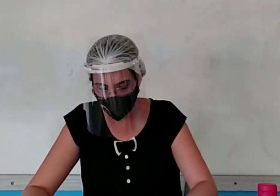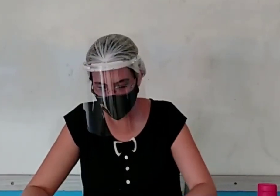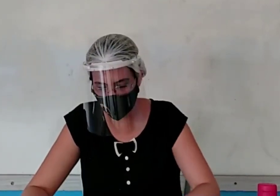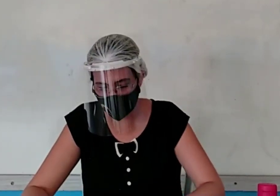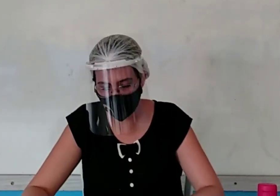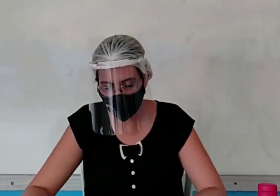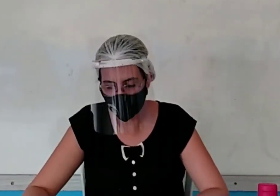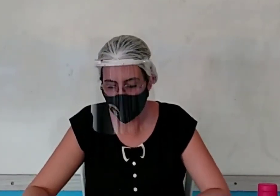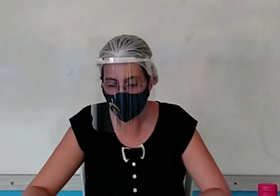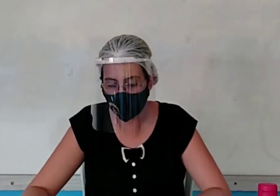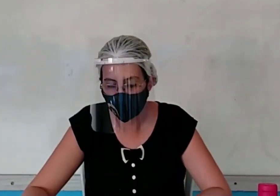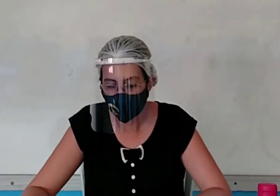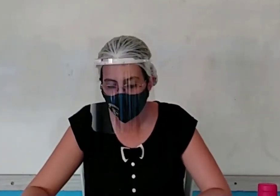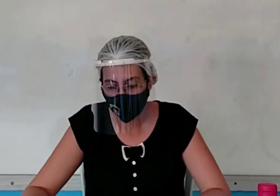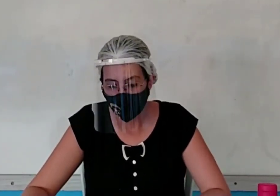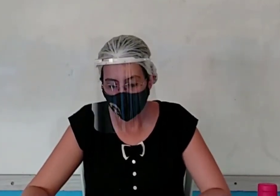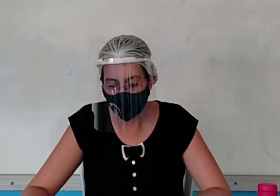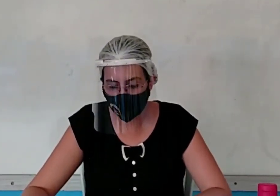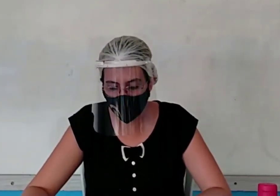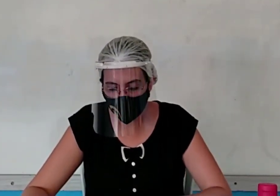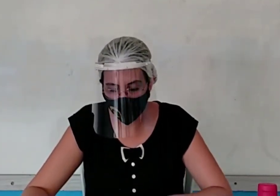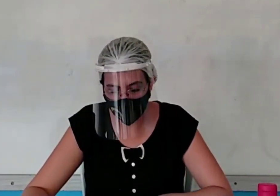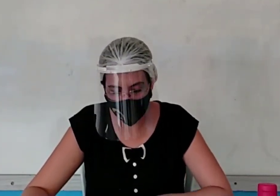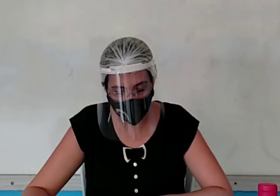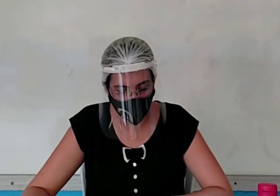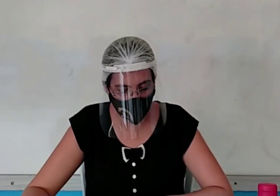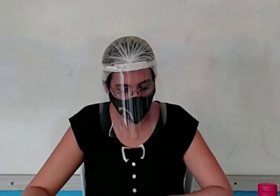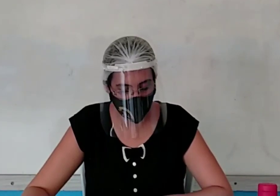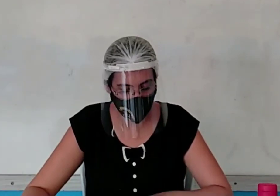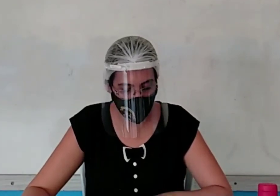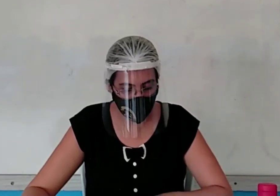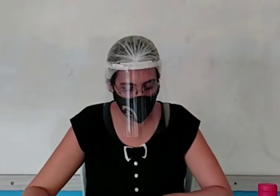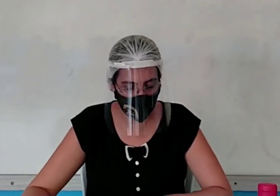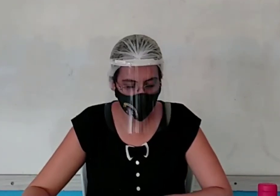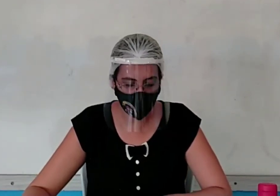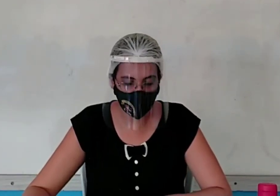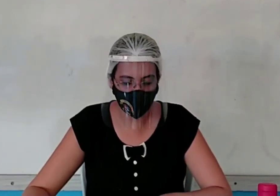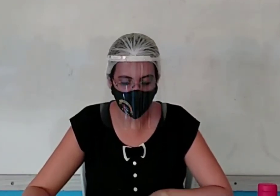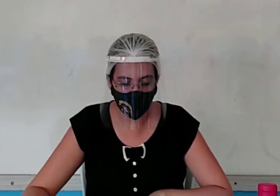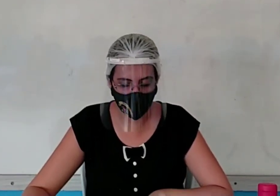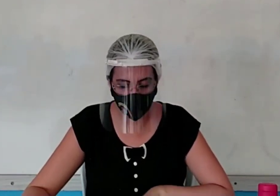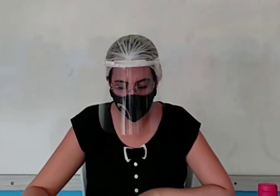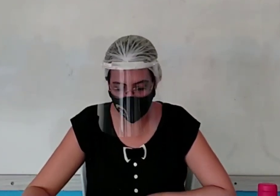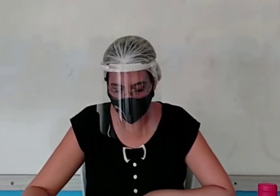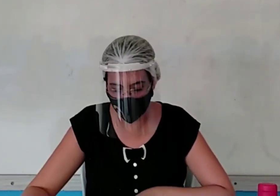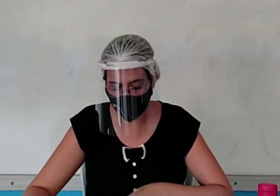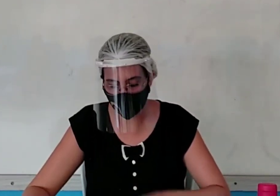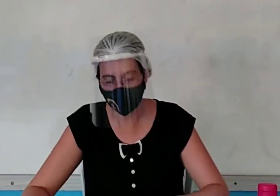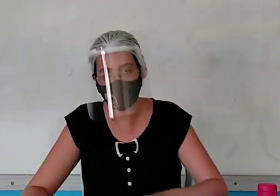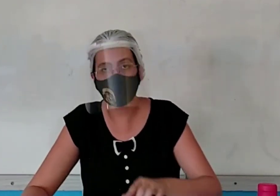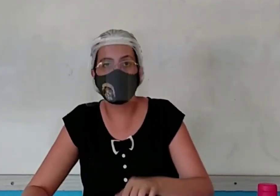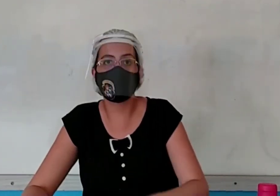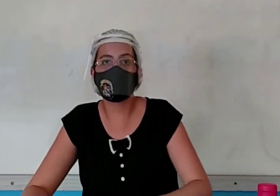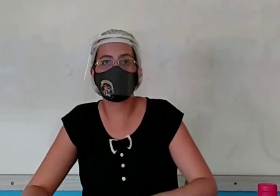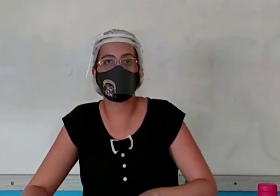alguns já até enviaram, fala um pouquinho a respeito dessa dica de trânsito para os pedestres. Mas todas as